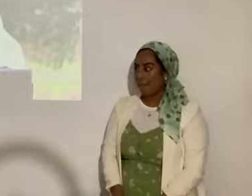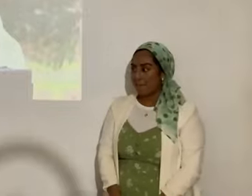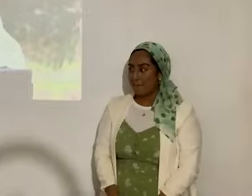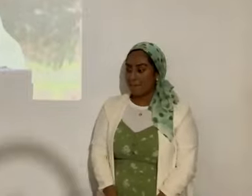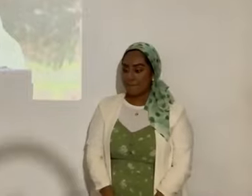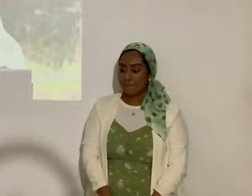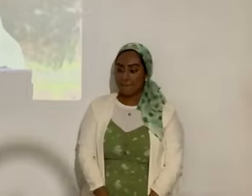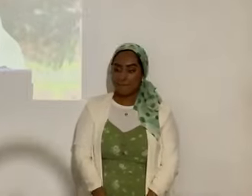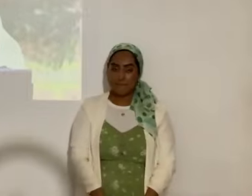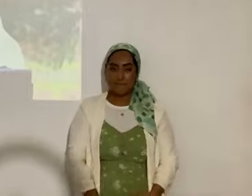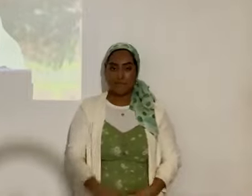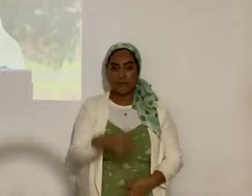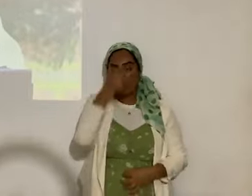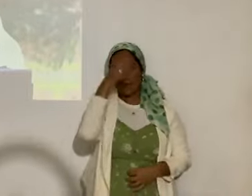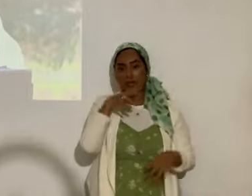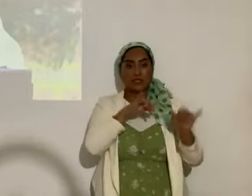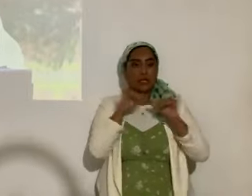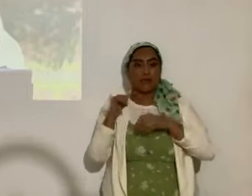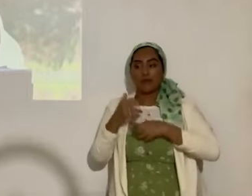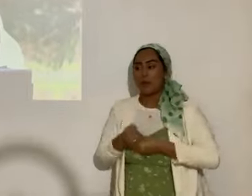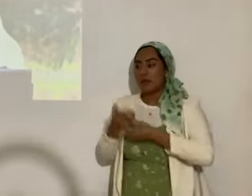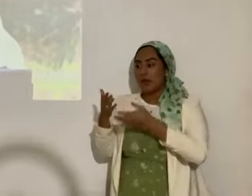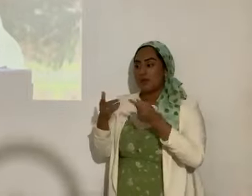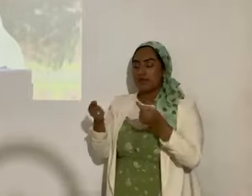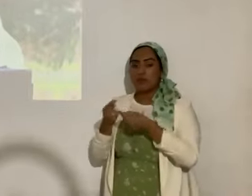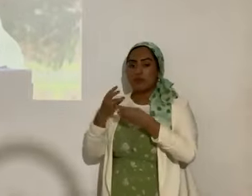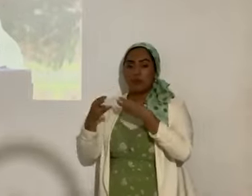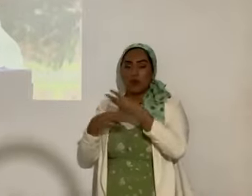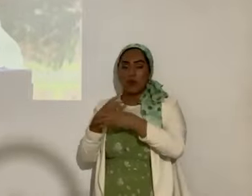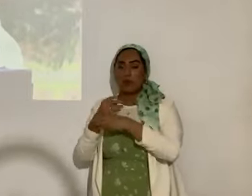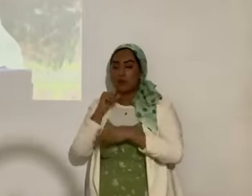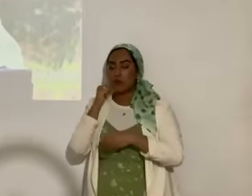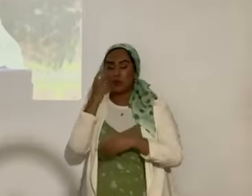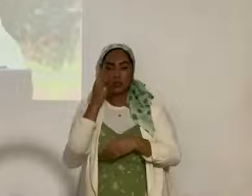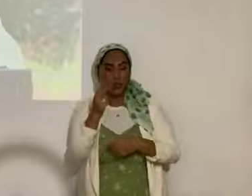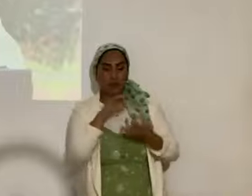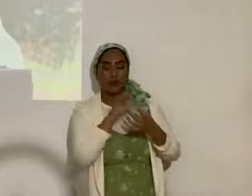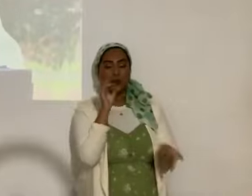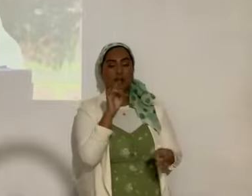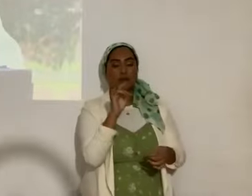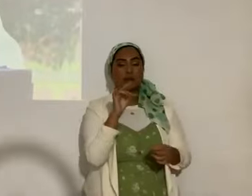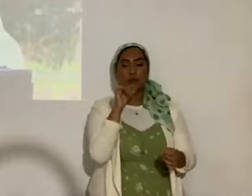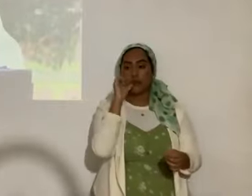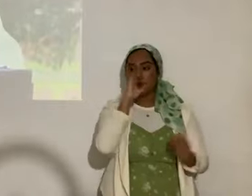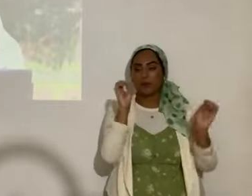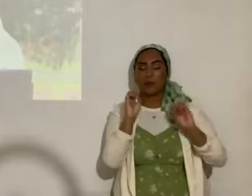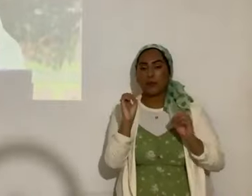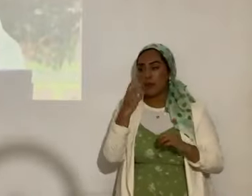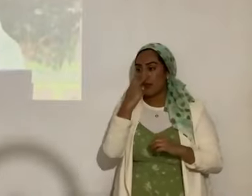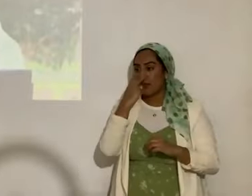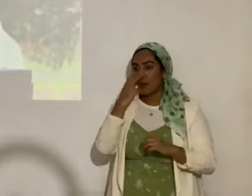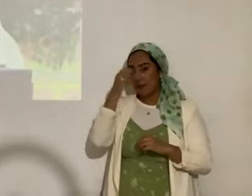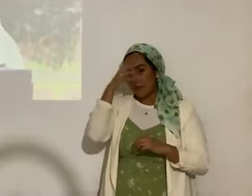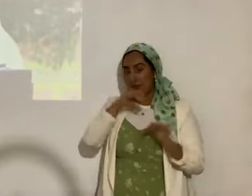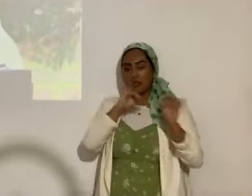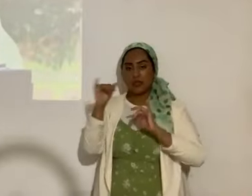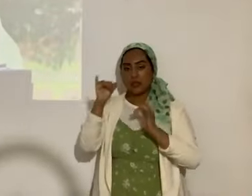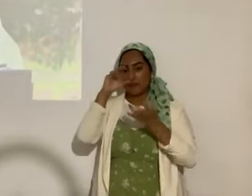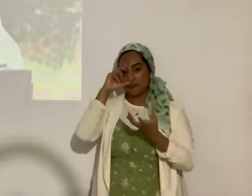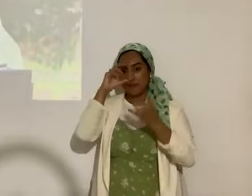hombre se entrega también al pecado al mundo no ve lo espiritual no busca lo espiritual Entonces los ojos del ser humano también